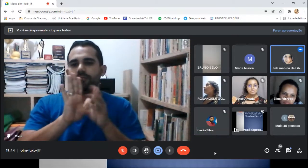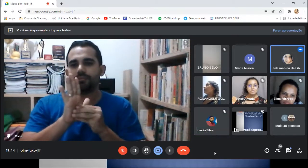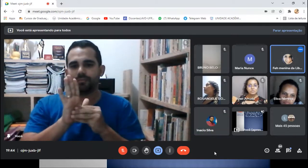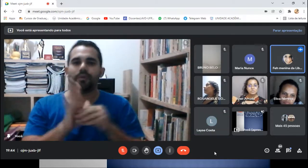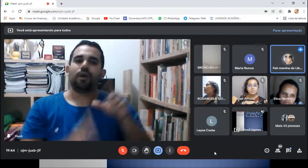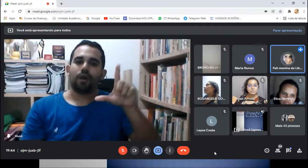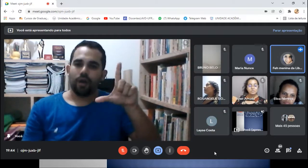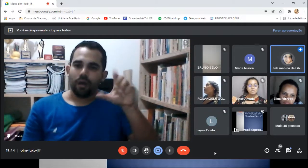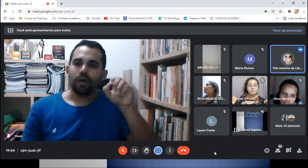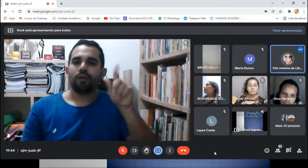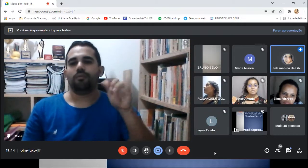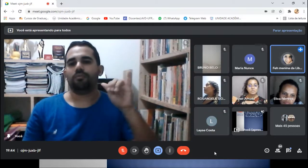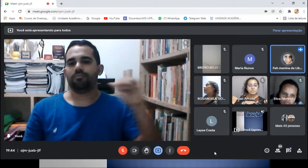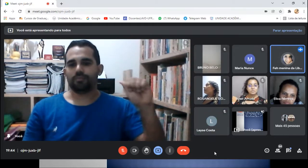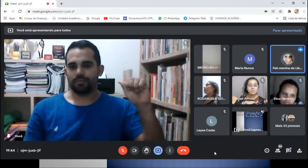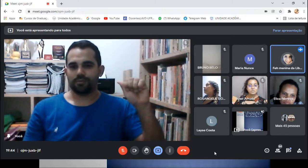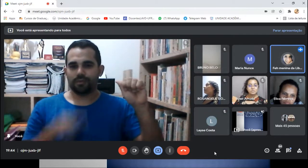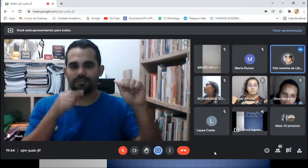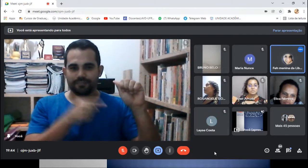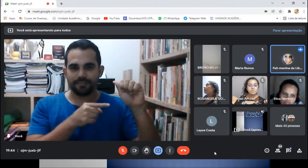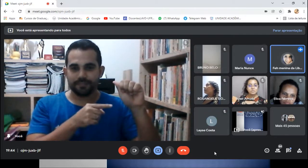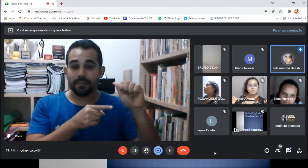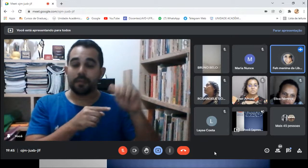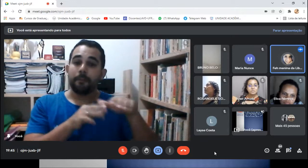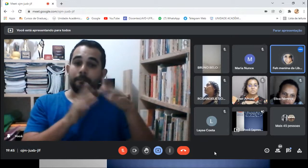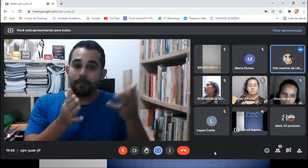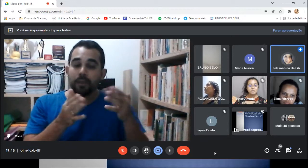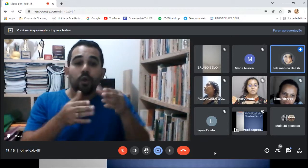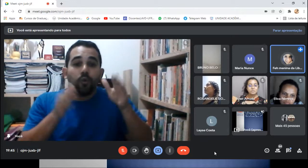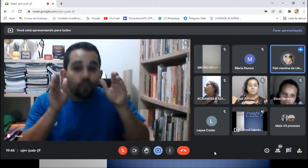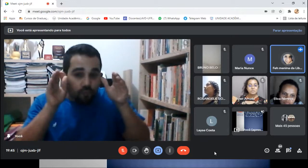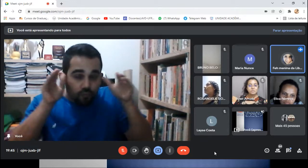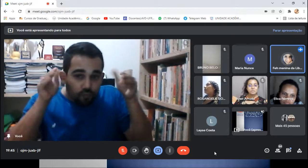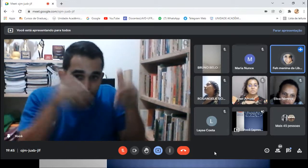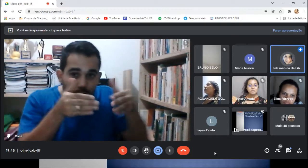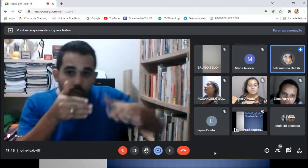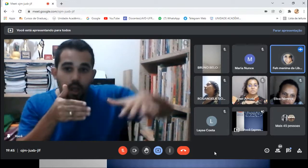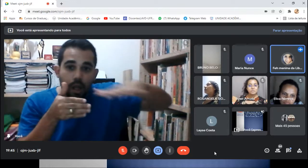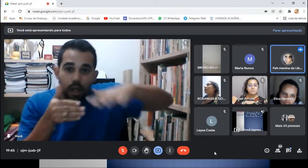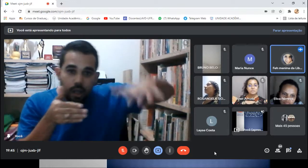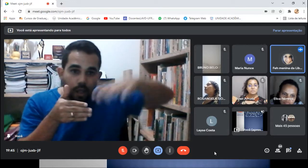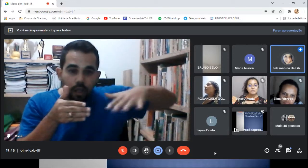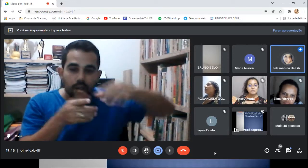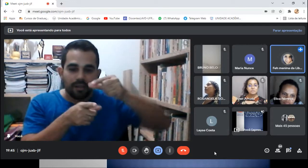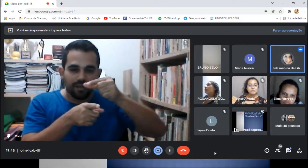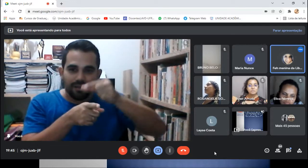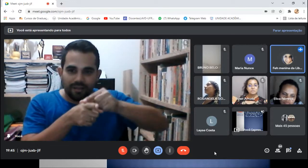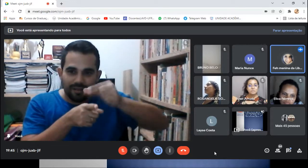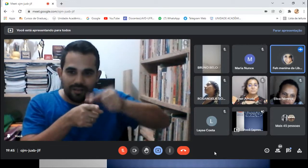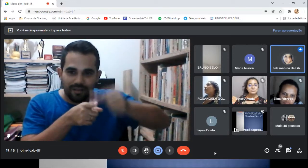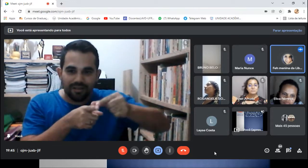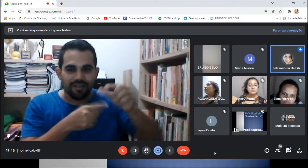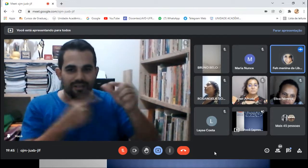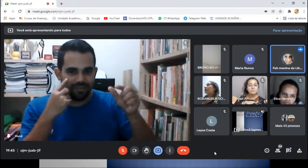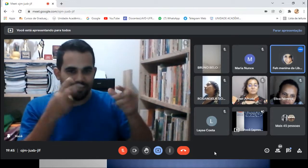Que tem determinado tema, determinado conteúdo. Então, logia se refere a isso, a estudo, determinado foco de pesquisa.